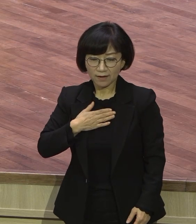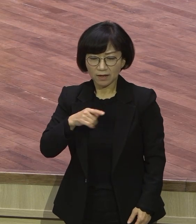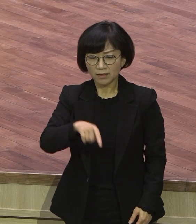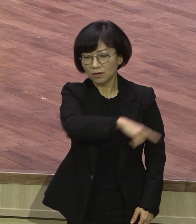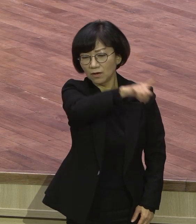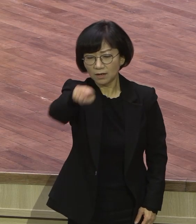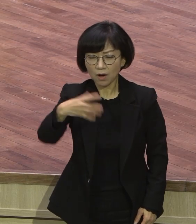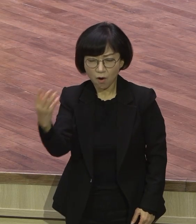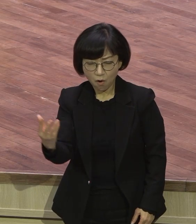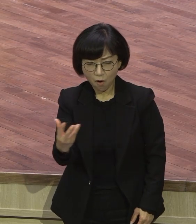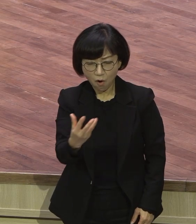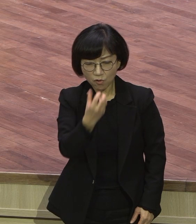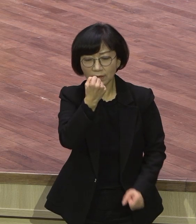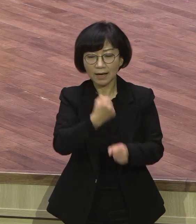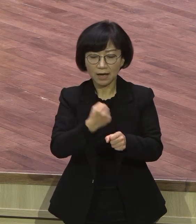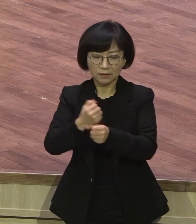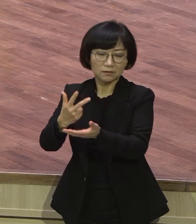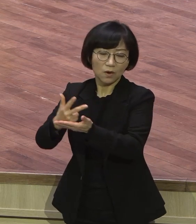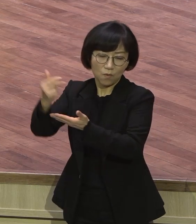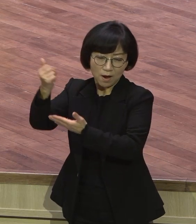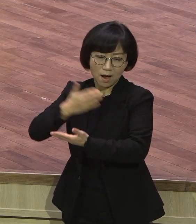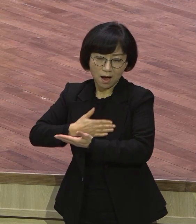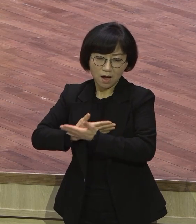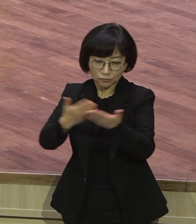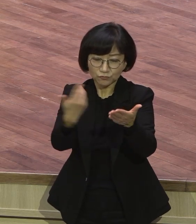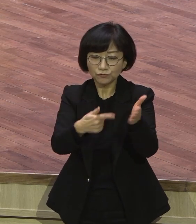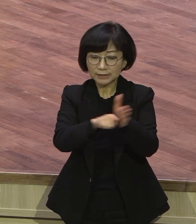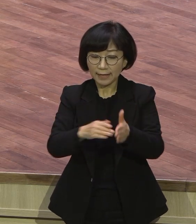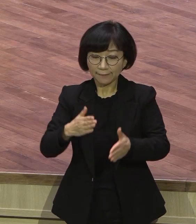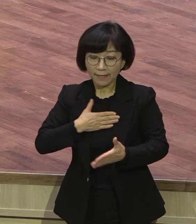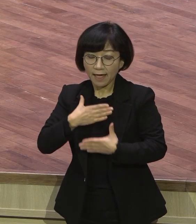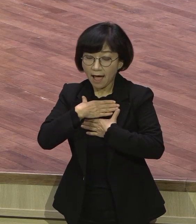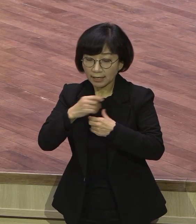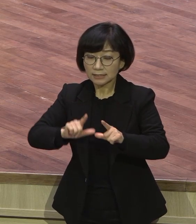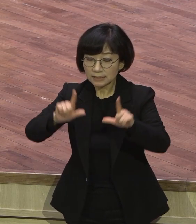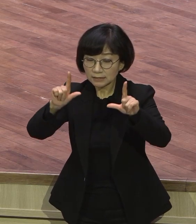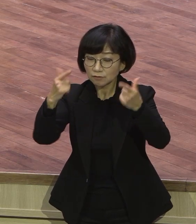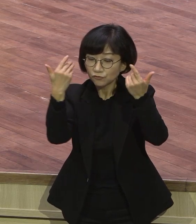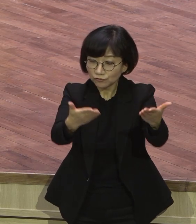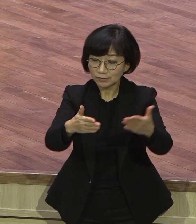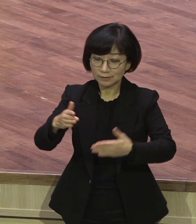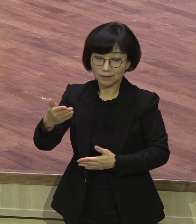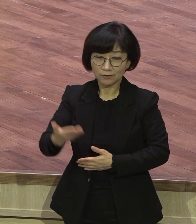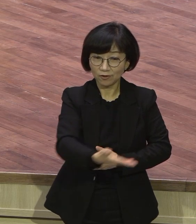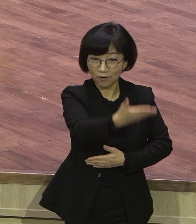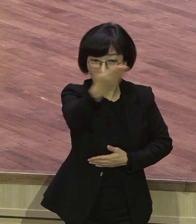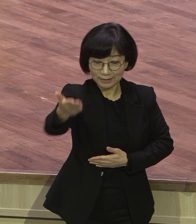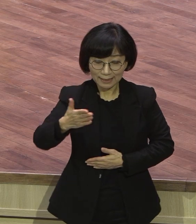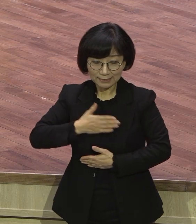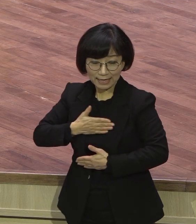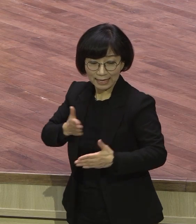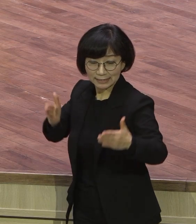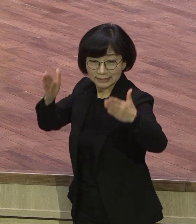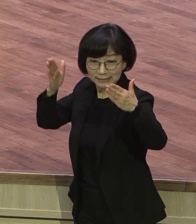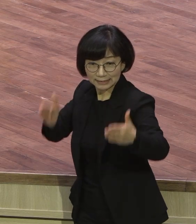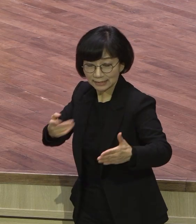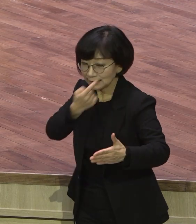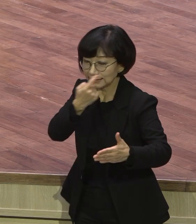거룩하게 하는 요아인 줄 알게 하려고 내 안식이를 주어 그들과 나 사이에 표정을